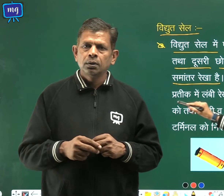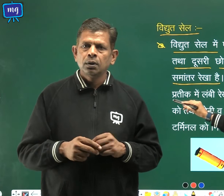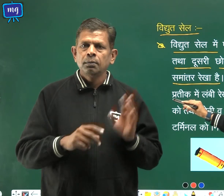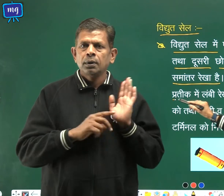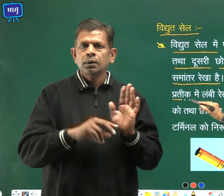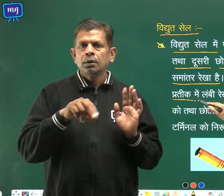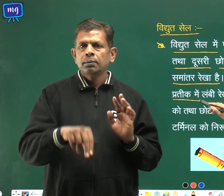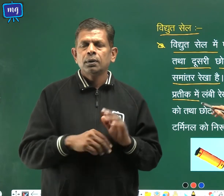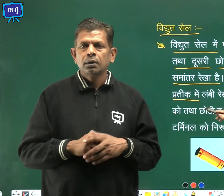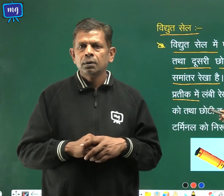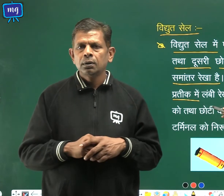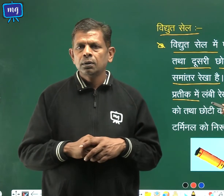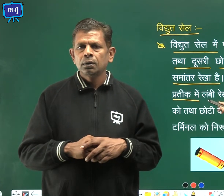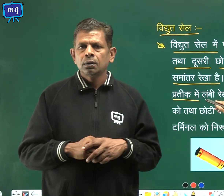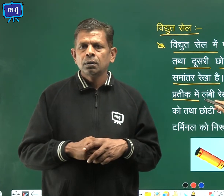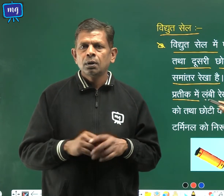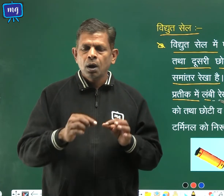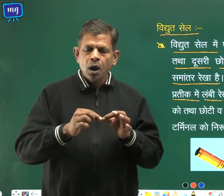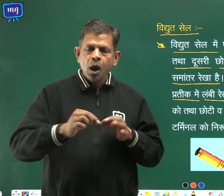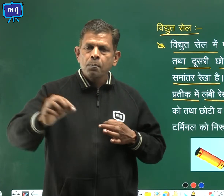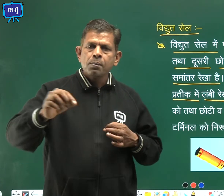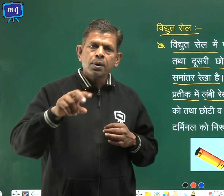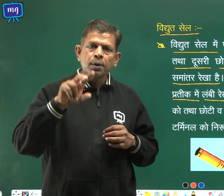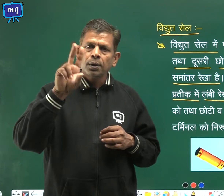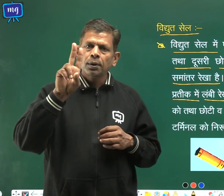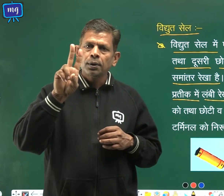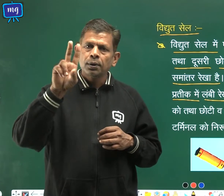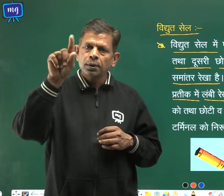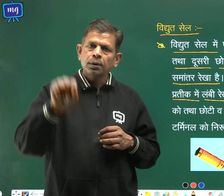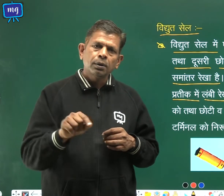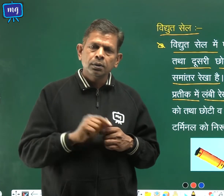प्रतीक में लंबी रेखा